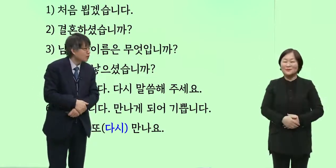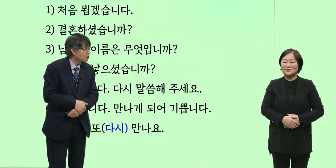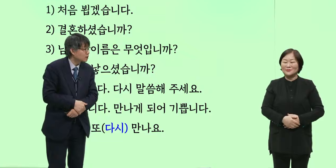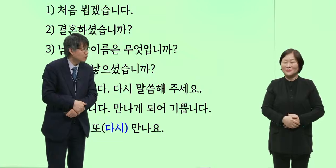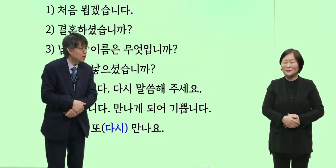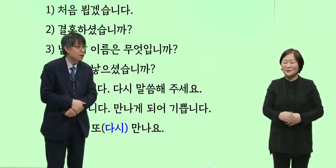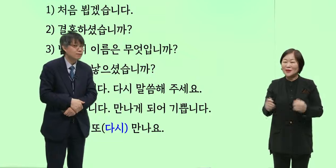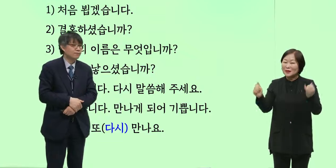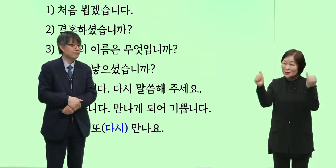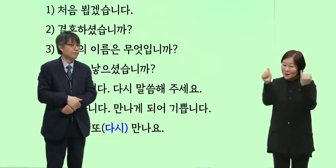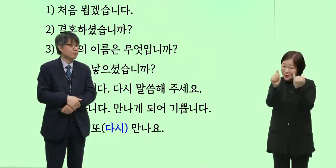결혼하셨습니까?